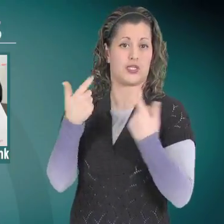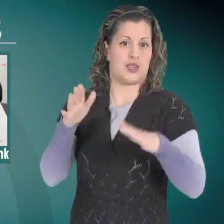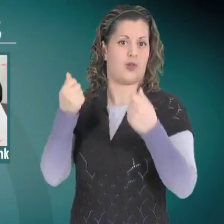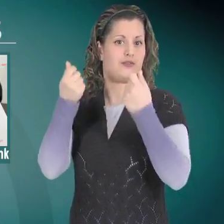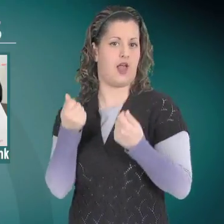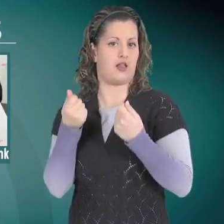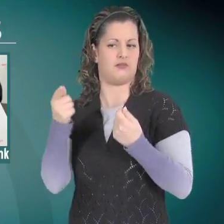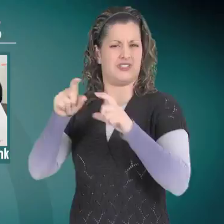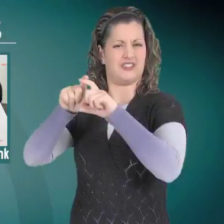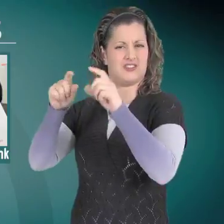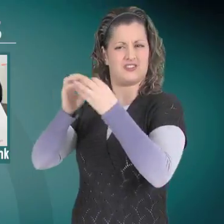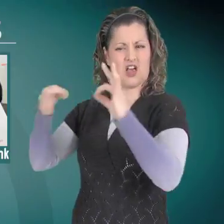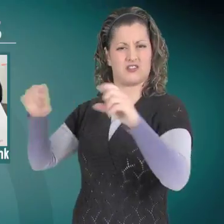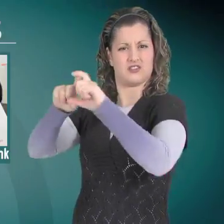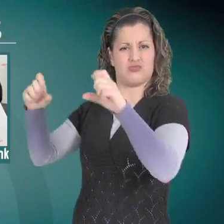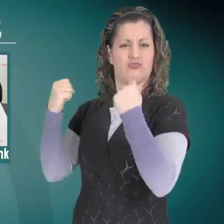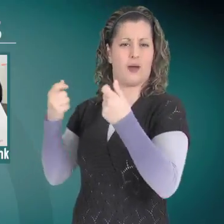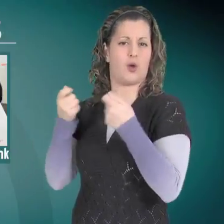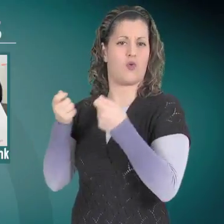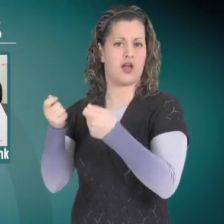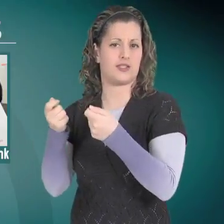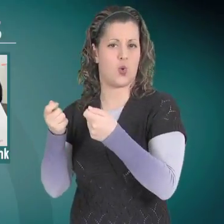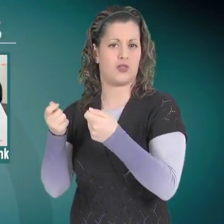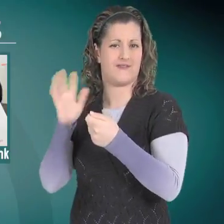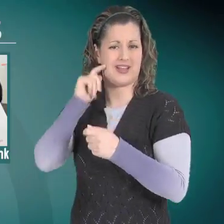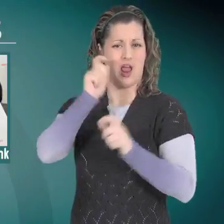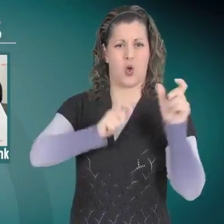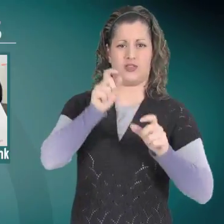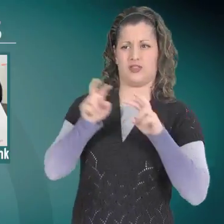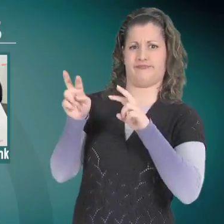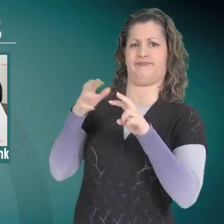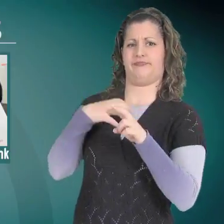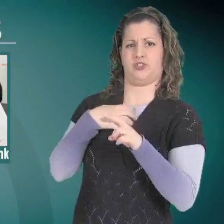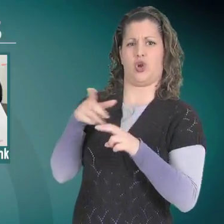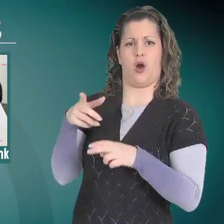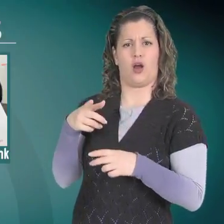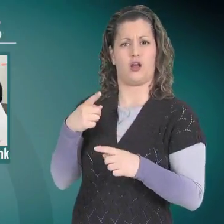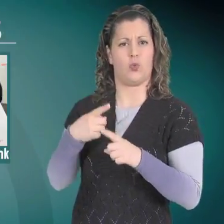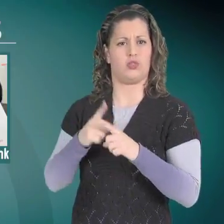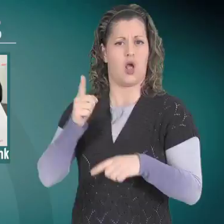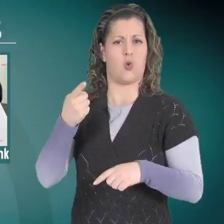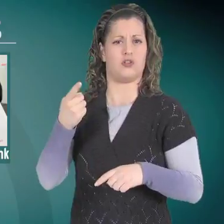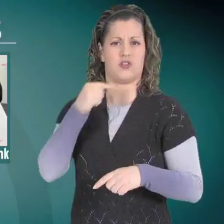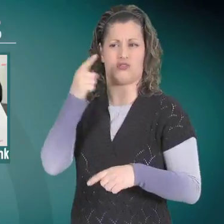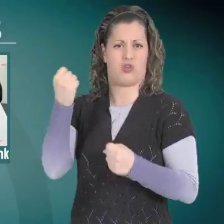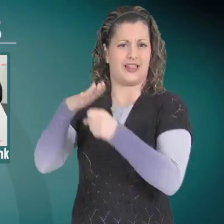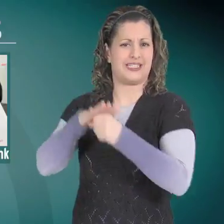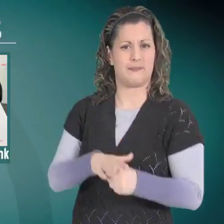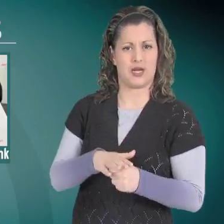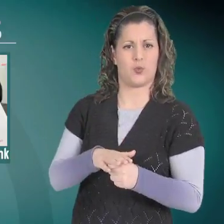aussagen sind eine große provokation für viele leute und lösen schock und das gefühl von diskriminierung aus verschiedene behinderten organisationen